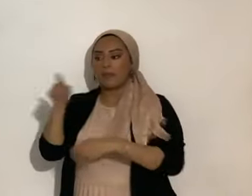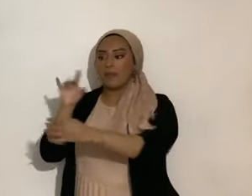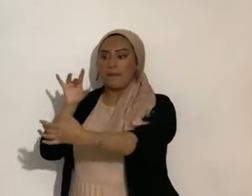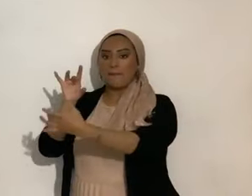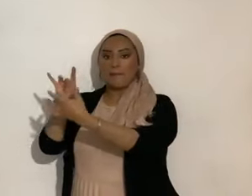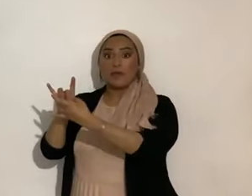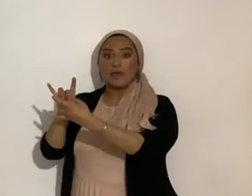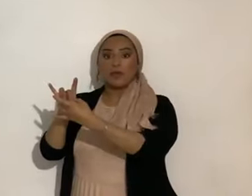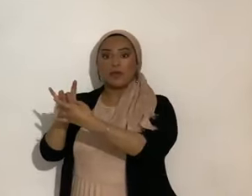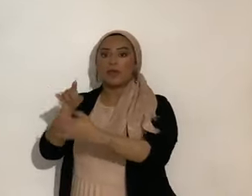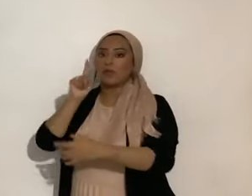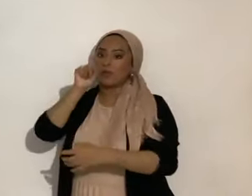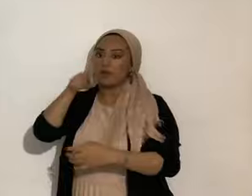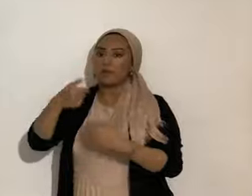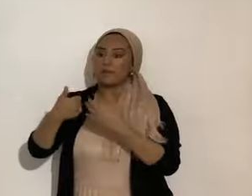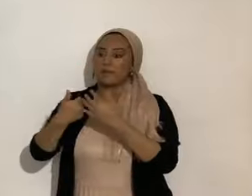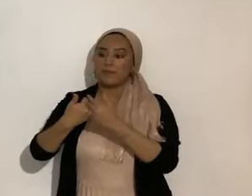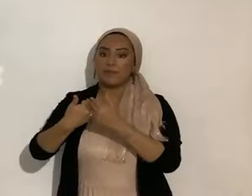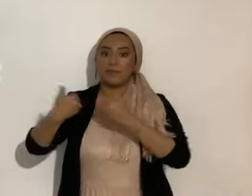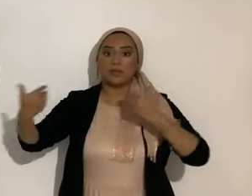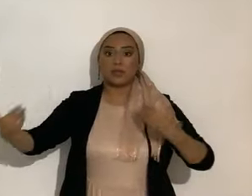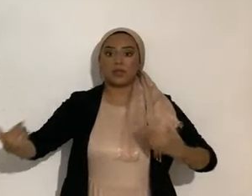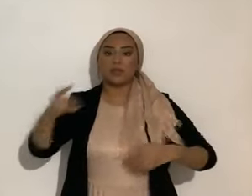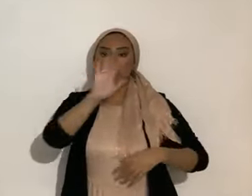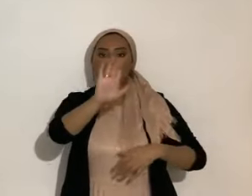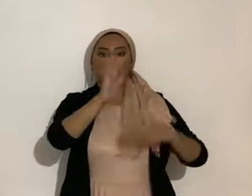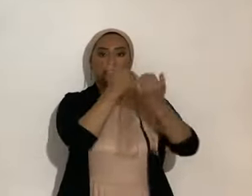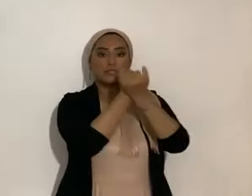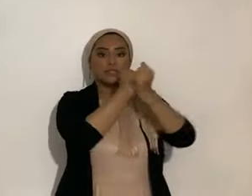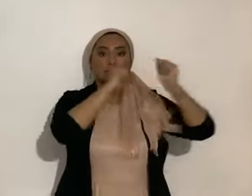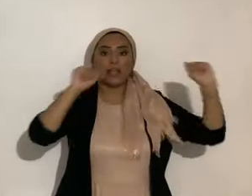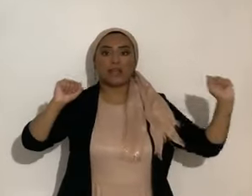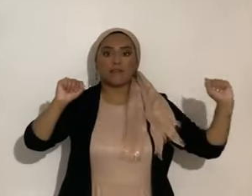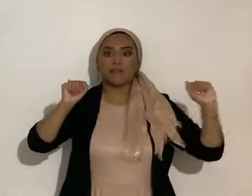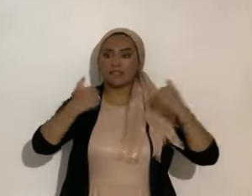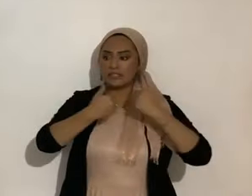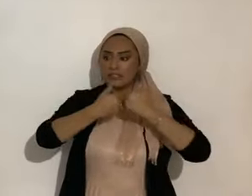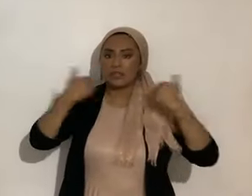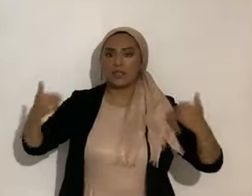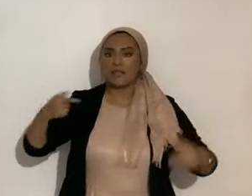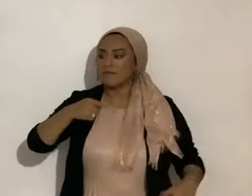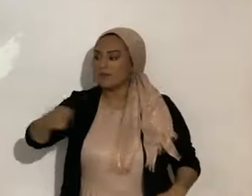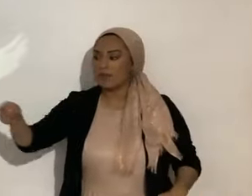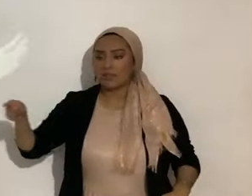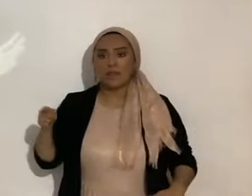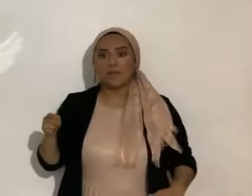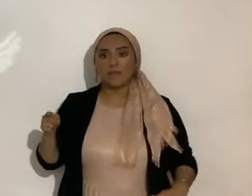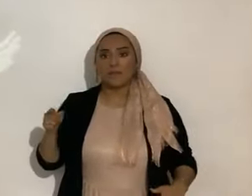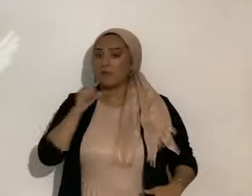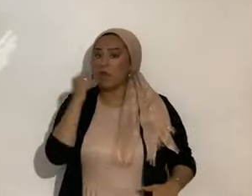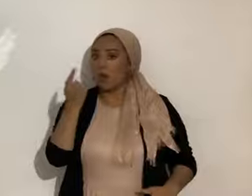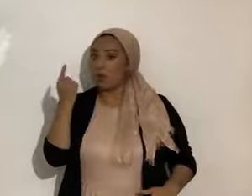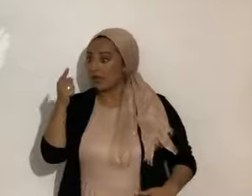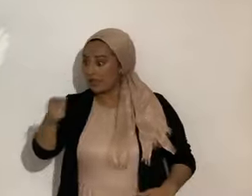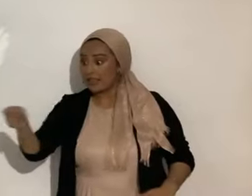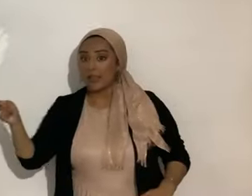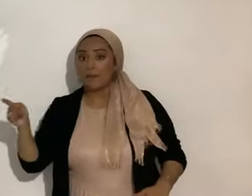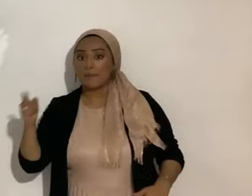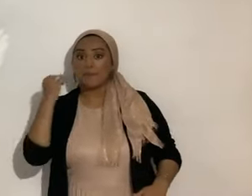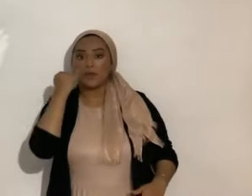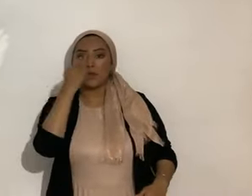Entonces, tú te tienes que apartar de eso y salvarte. Apártate de los tales. Y no solamente de eso, si